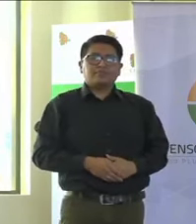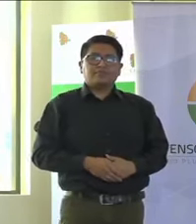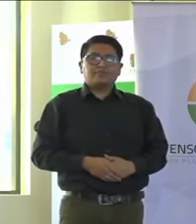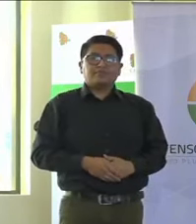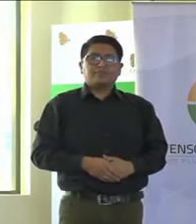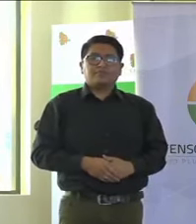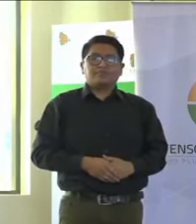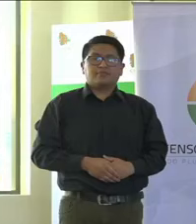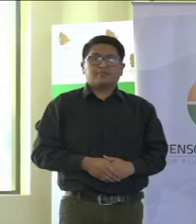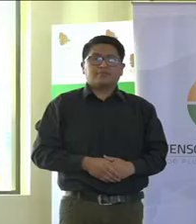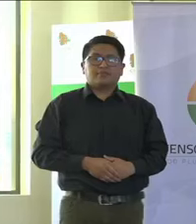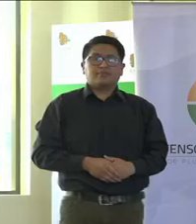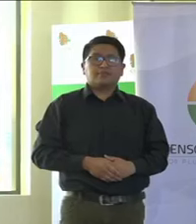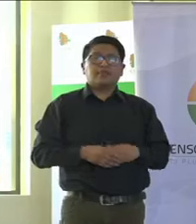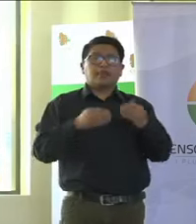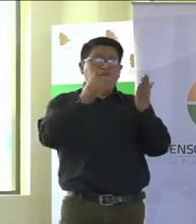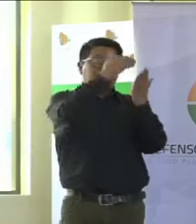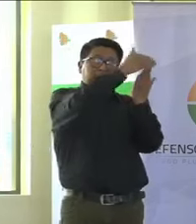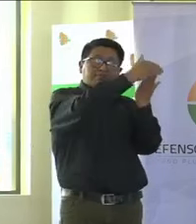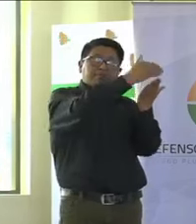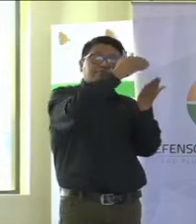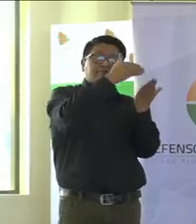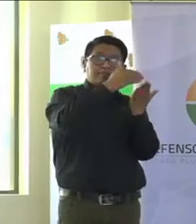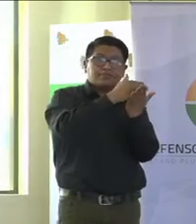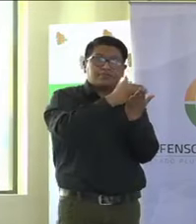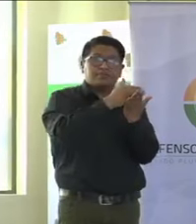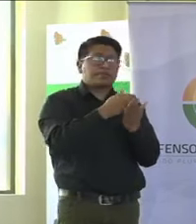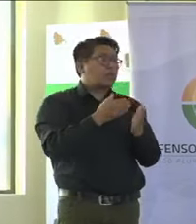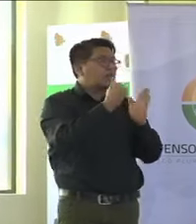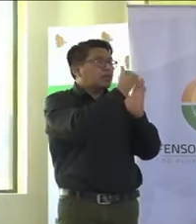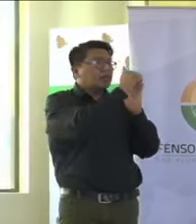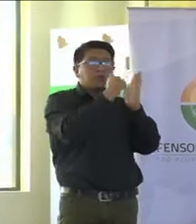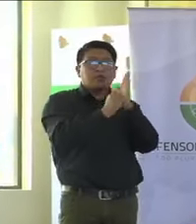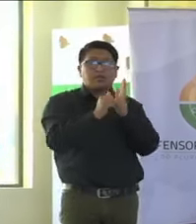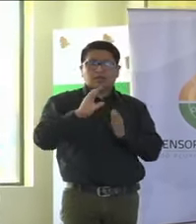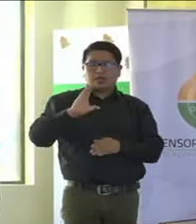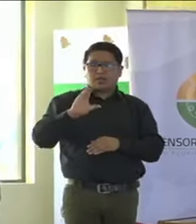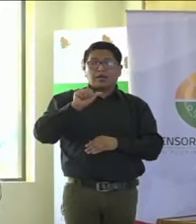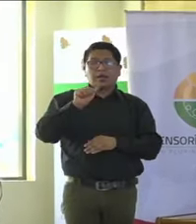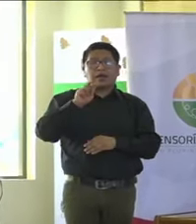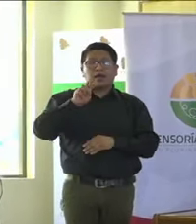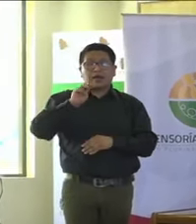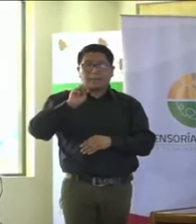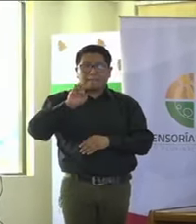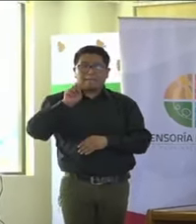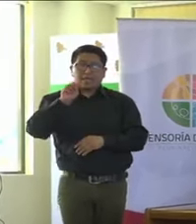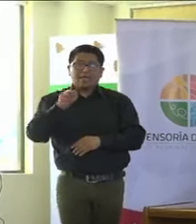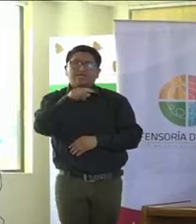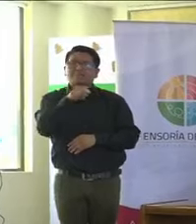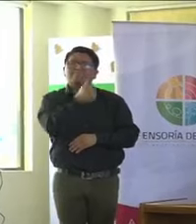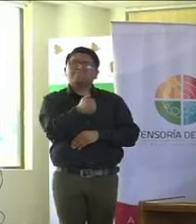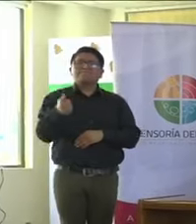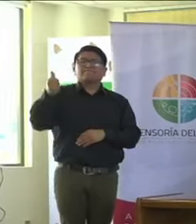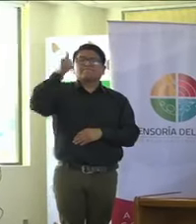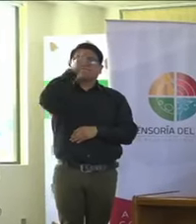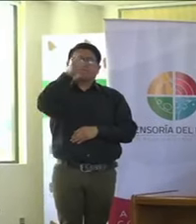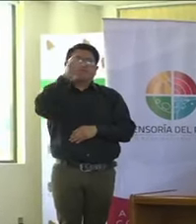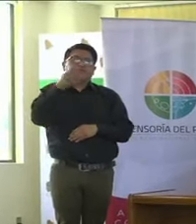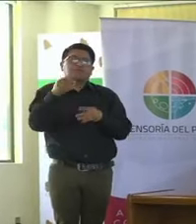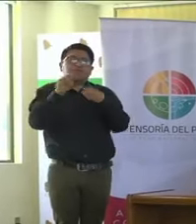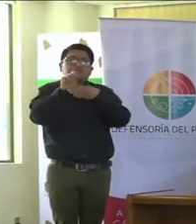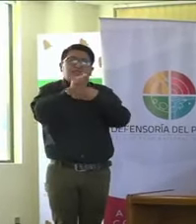A continuación vamos a invitar a la doctora Carmen Estrada, gerente técnico nacional de CIES, para que nos pueda dar unas